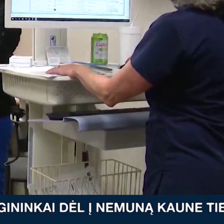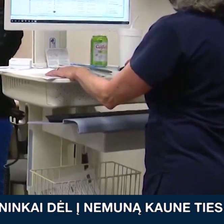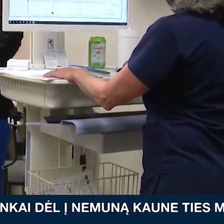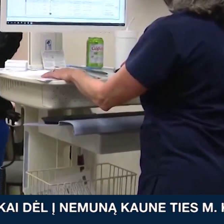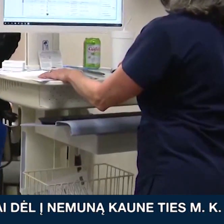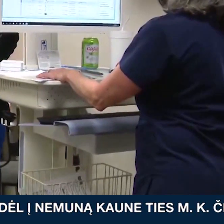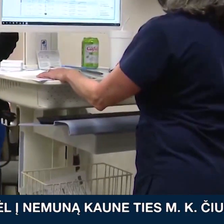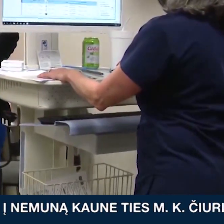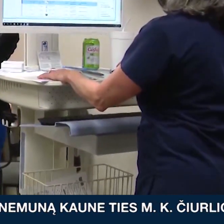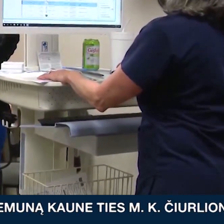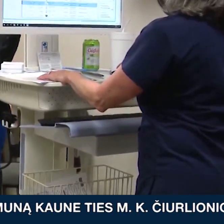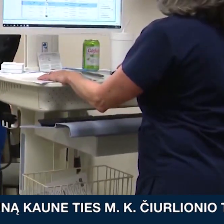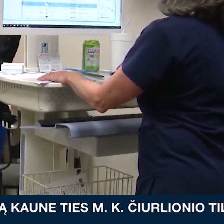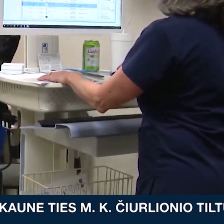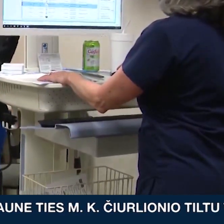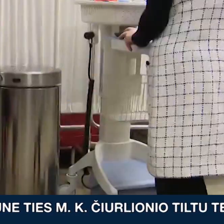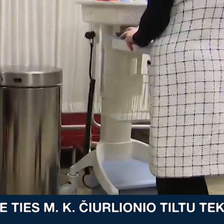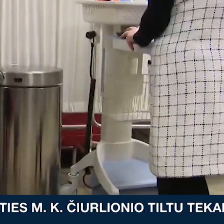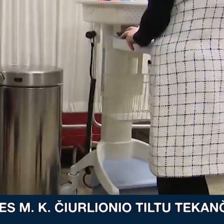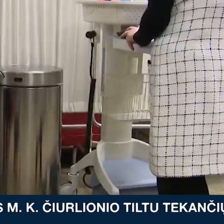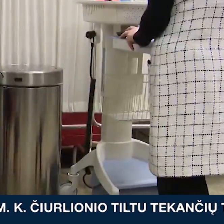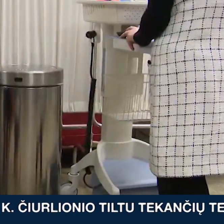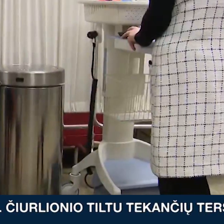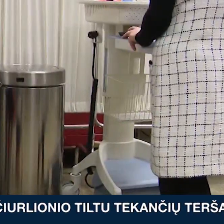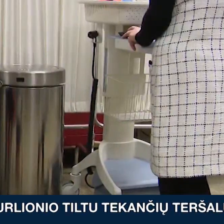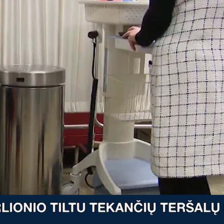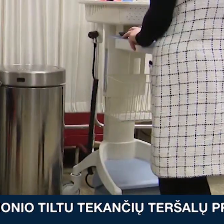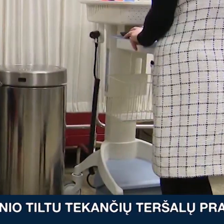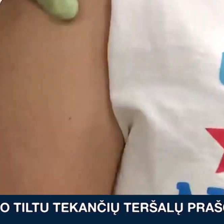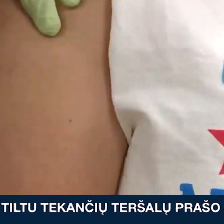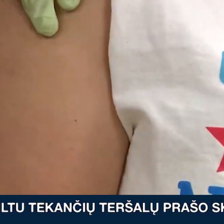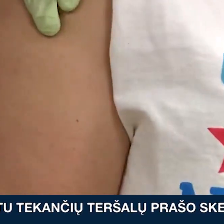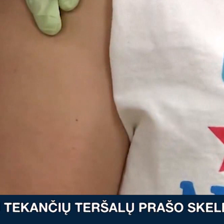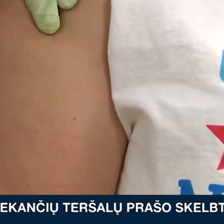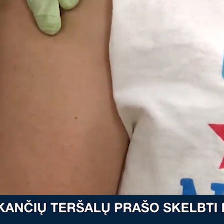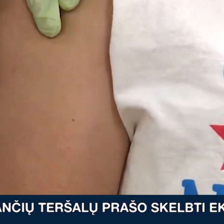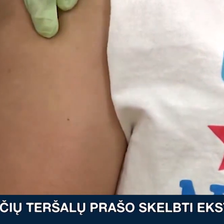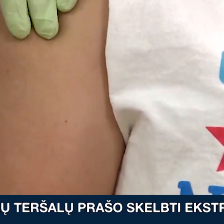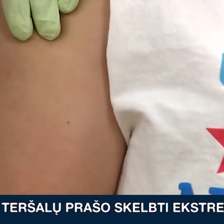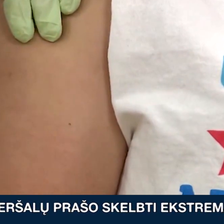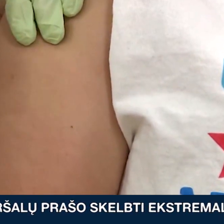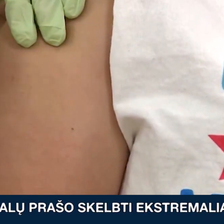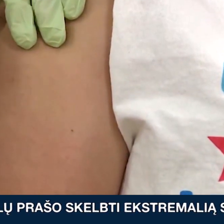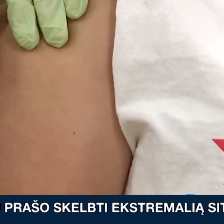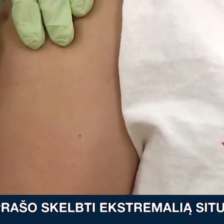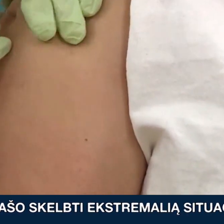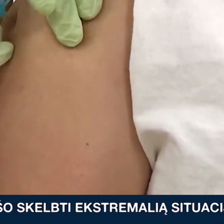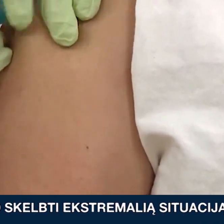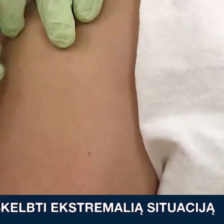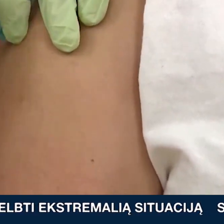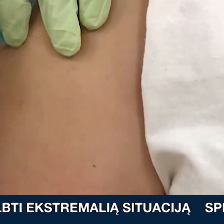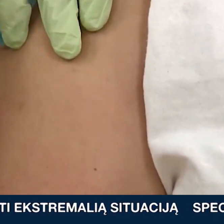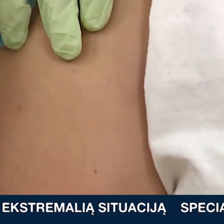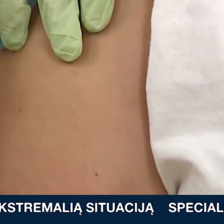pabaigos. Europos komisija yra iškėlusi tikslą iki rugpjūčio pabaigos vakcinuoti 70% suaugusių bendrijos